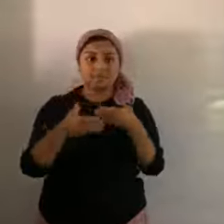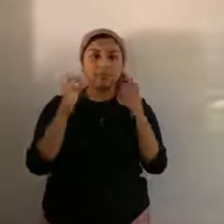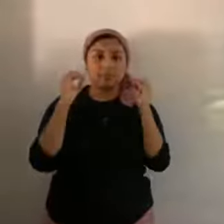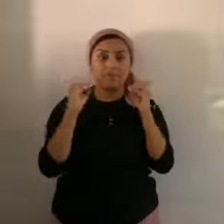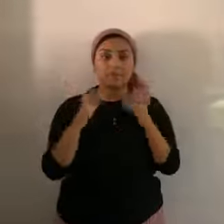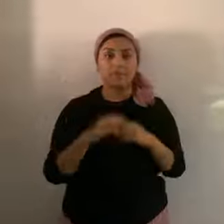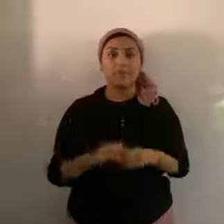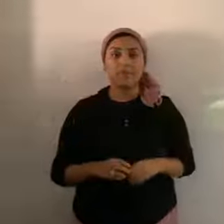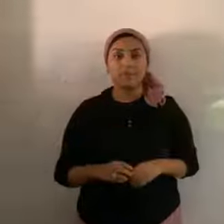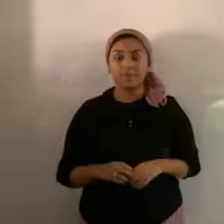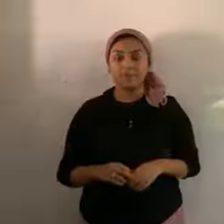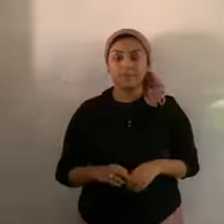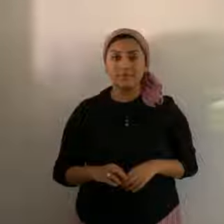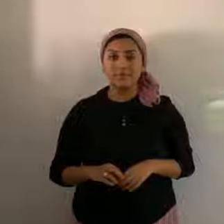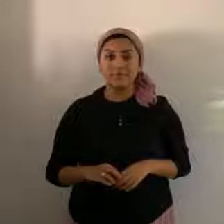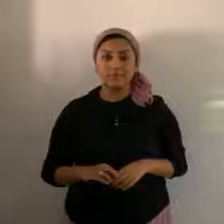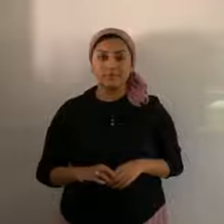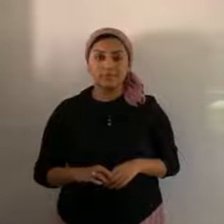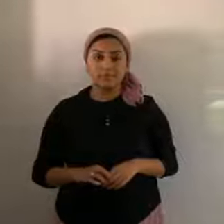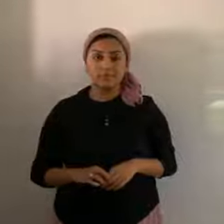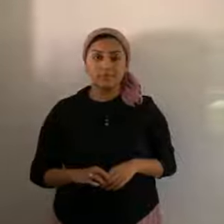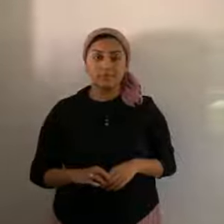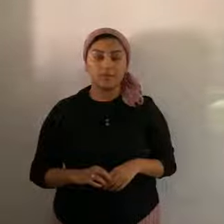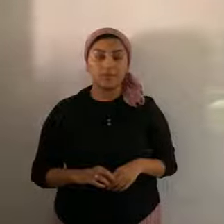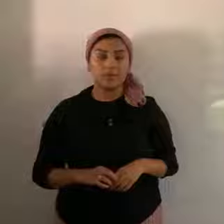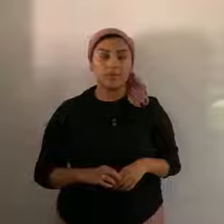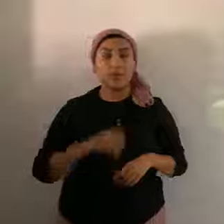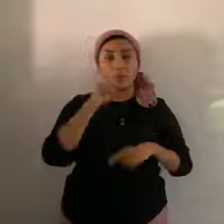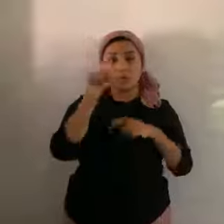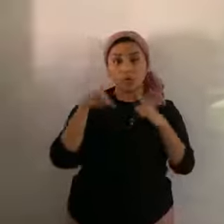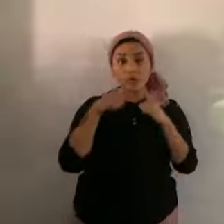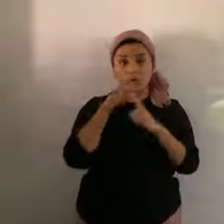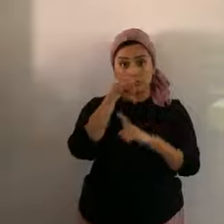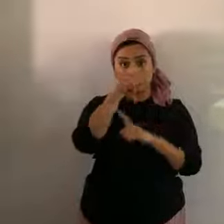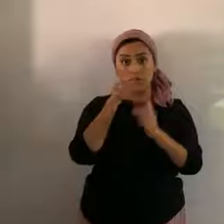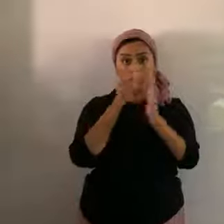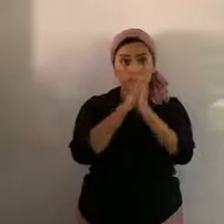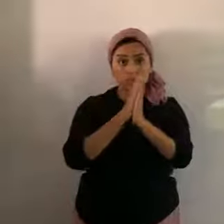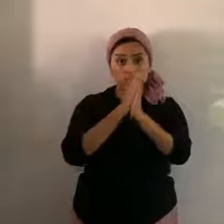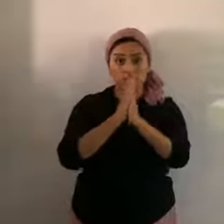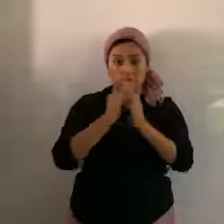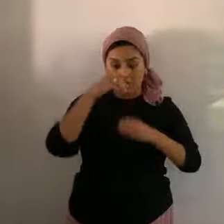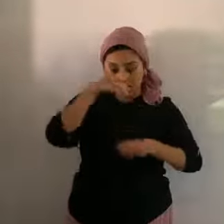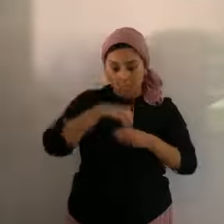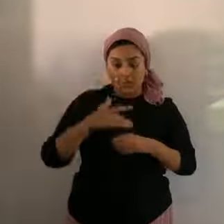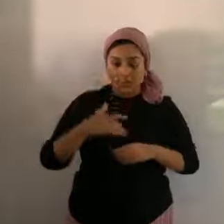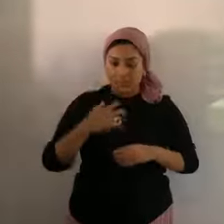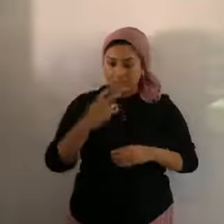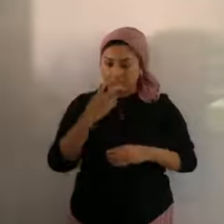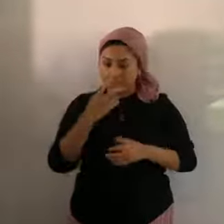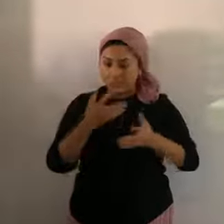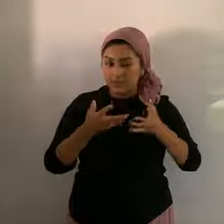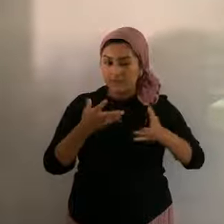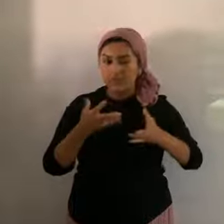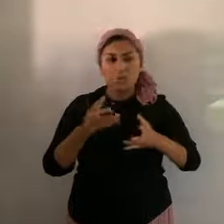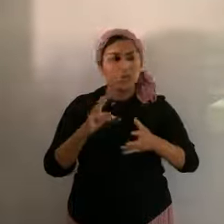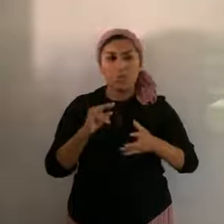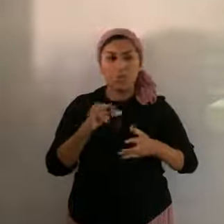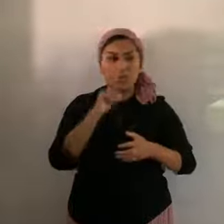de Tefilá, amados Ajim, amadas Ajayot. Debe de haber ausencia de duda, o sea, no dudar que va a ser